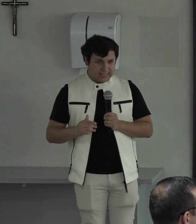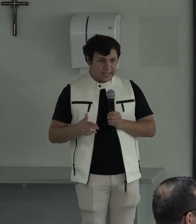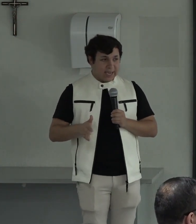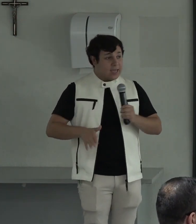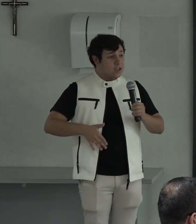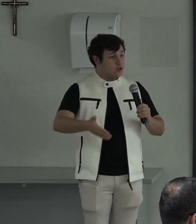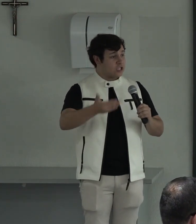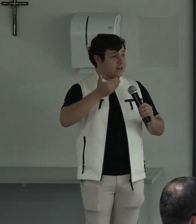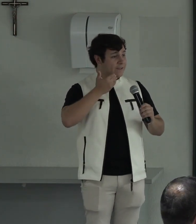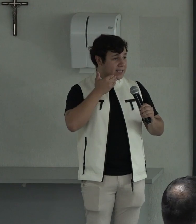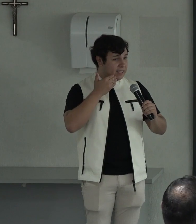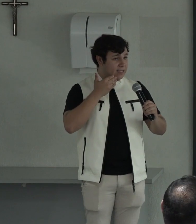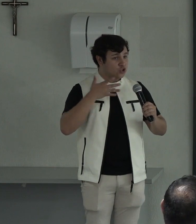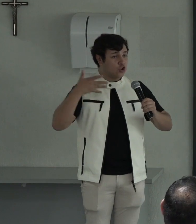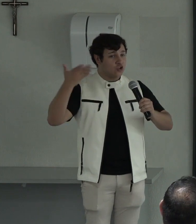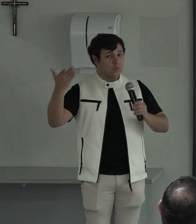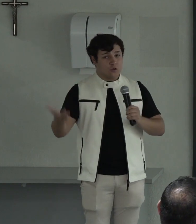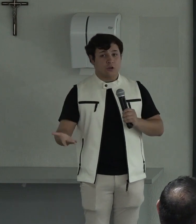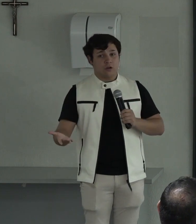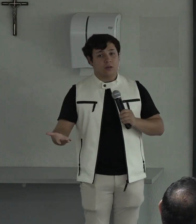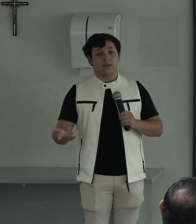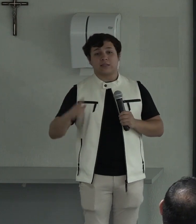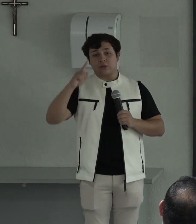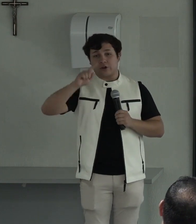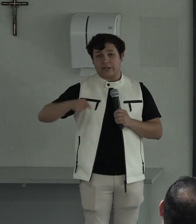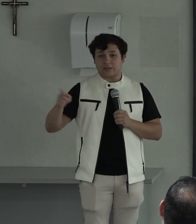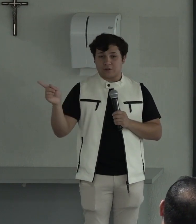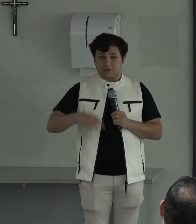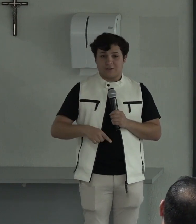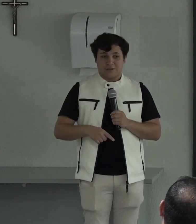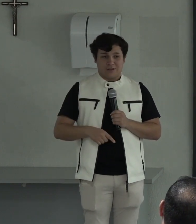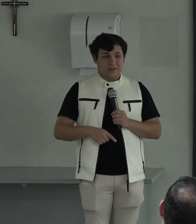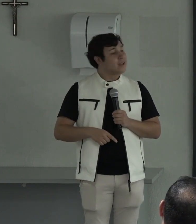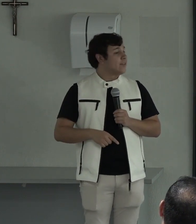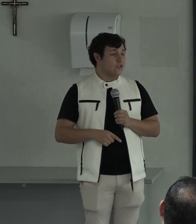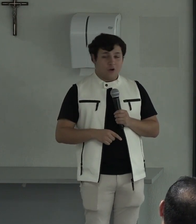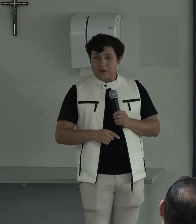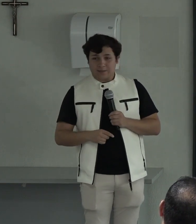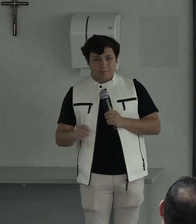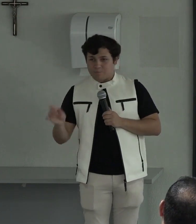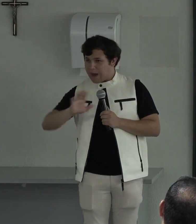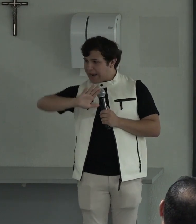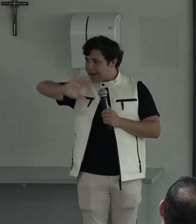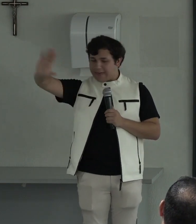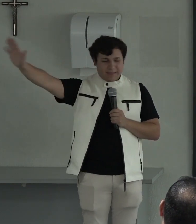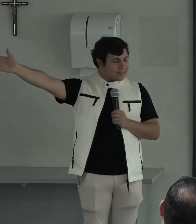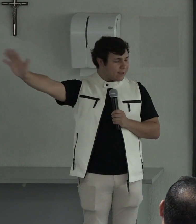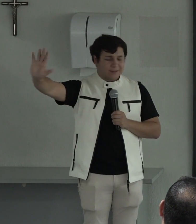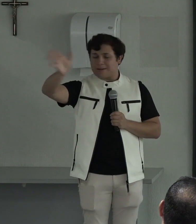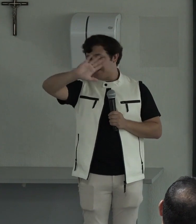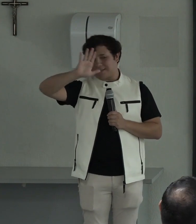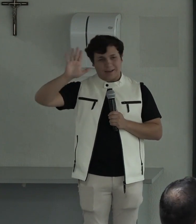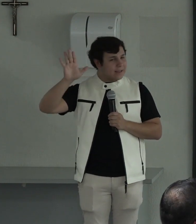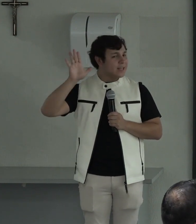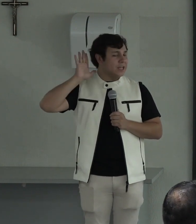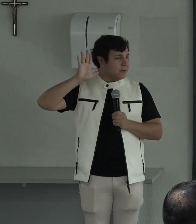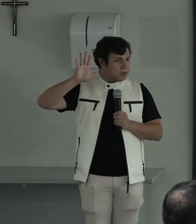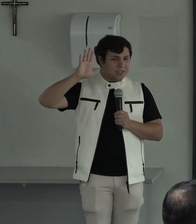que nuestra frase sordomudo es incorrecto. No es para nada, está bien. Si la teníamos, hay